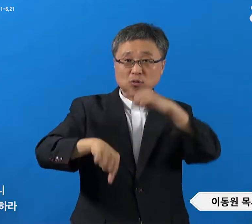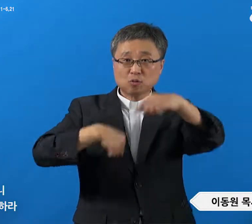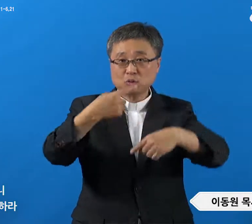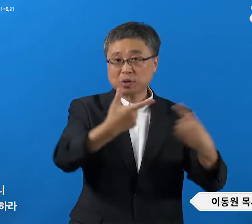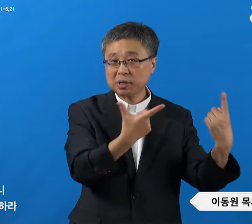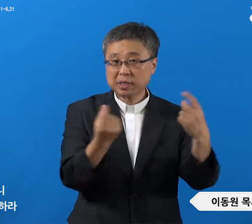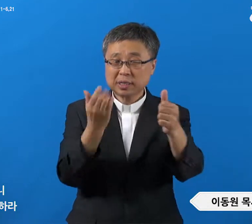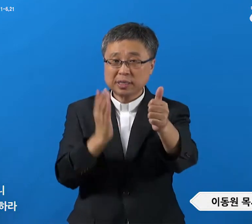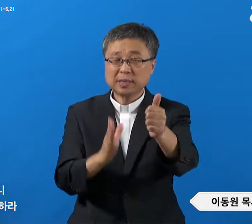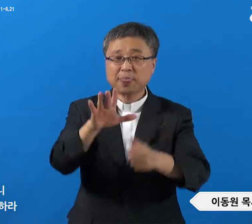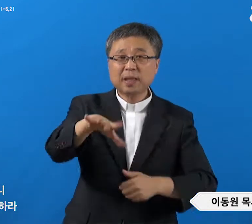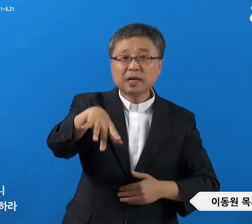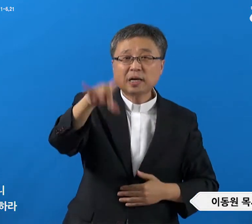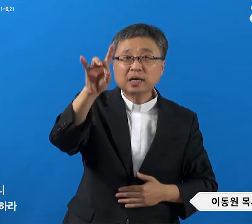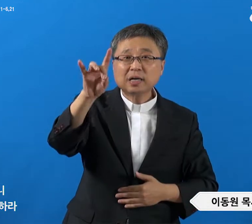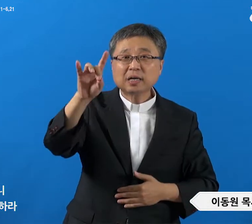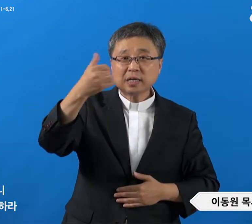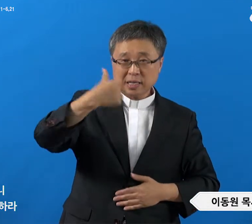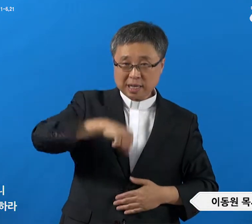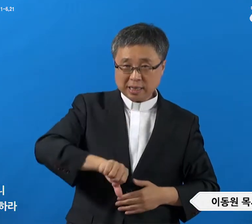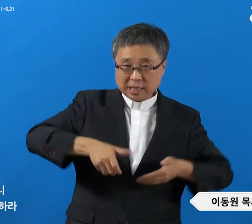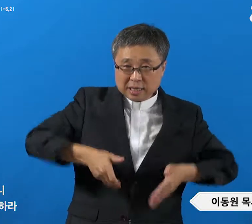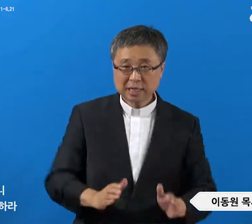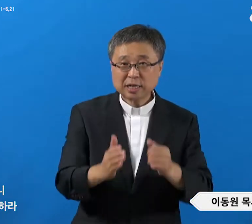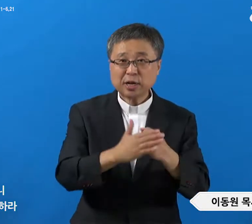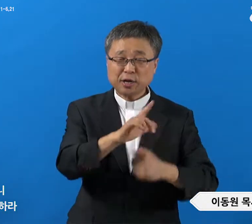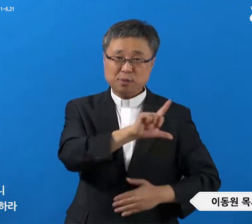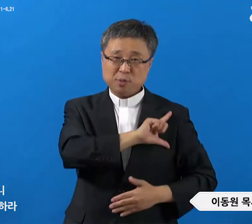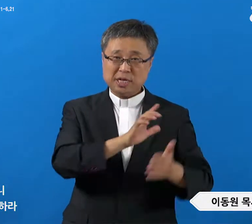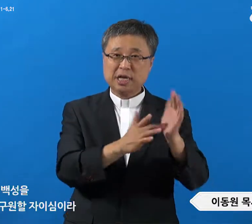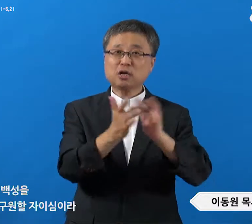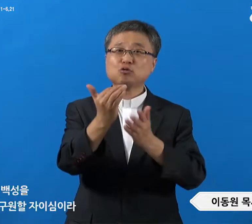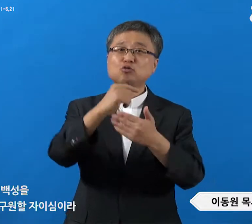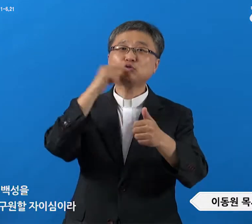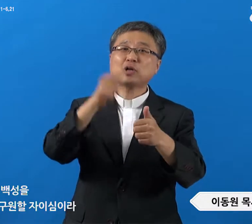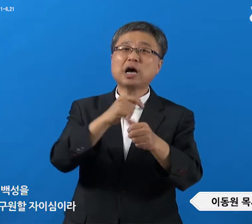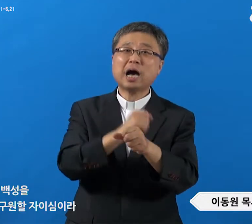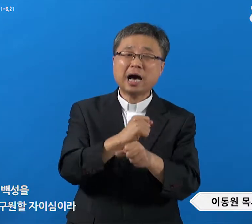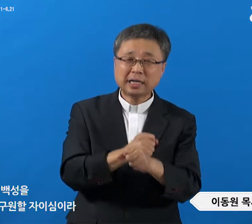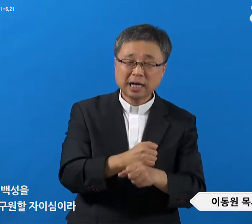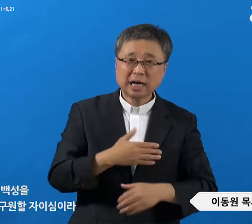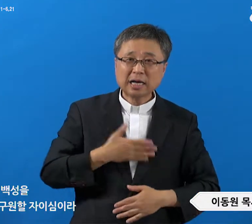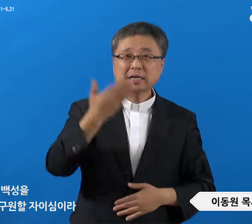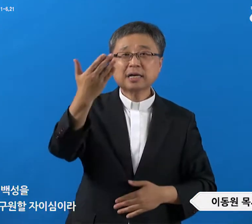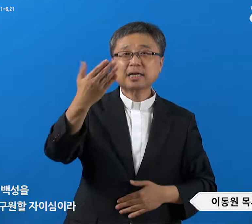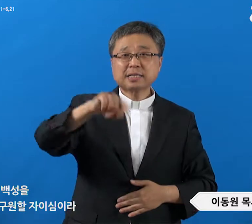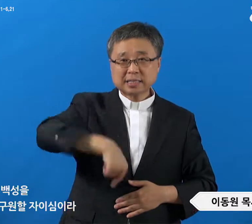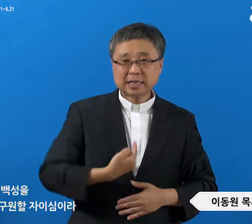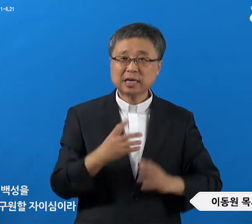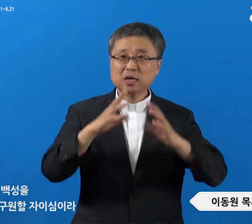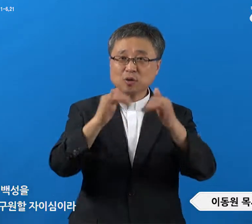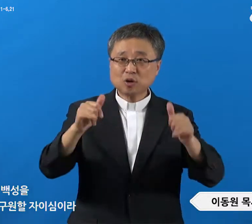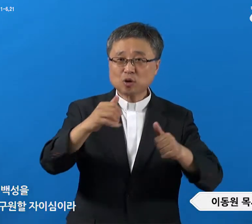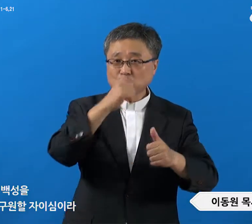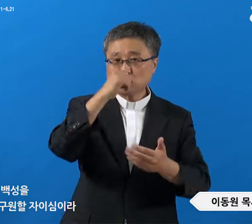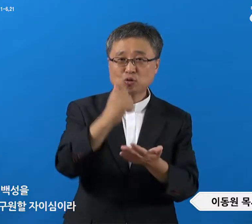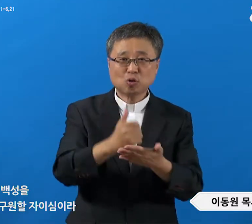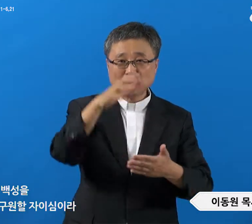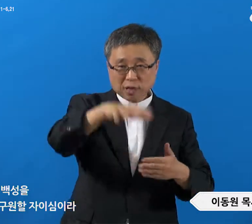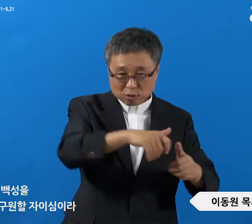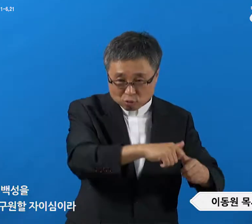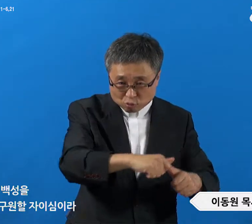같이 읽겠습니다. 21절 시작. 아들을 낳으리니 이름을 예수라 하라. 이는 그가 자기 백성을 죄에서